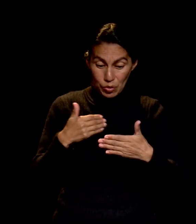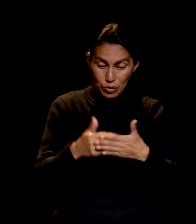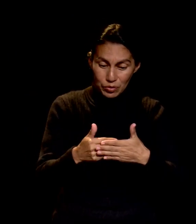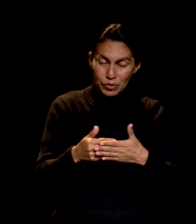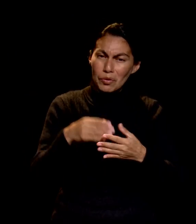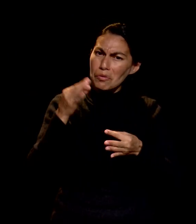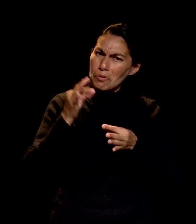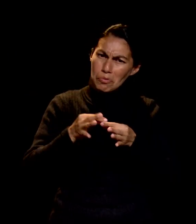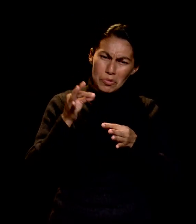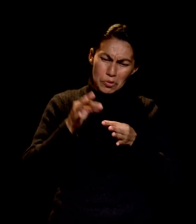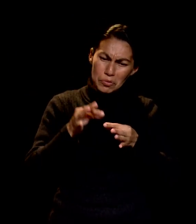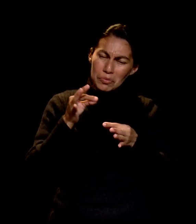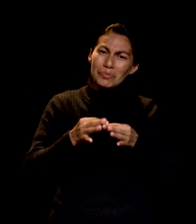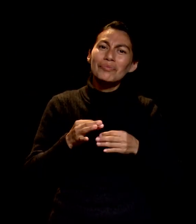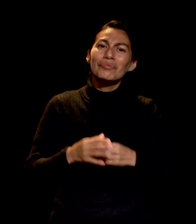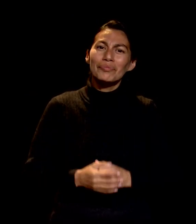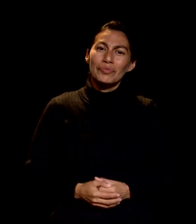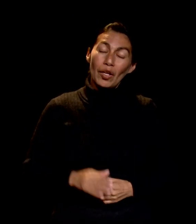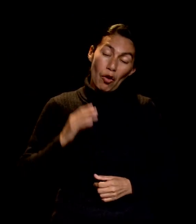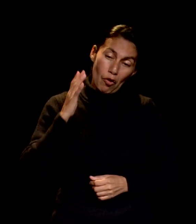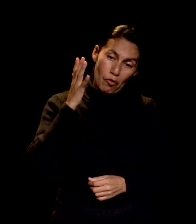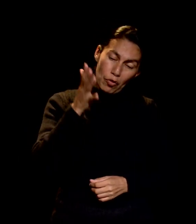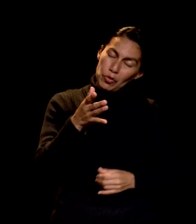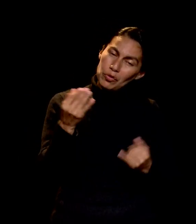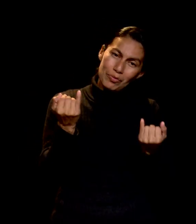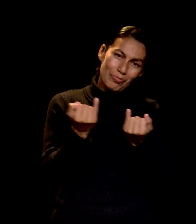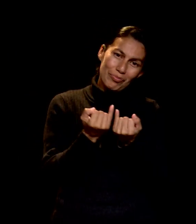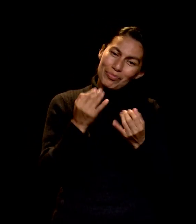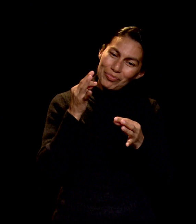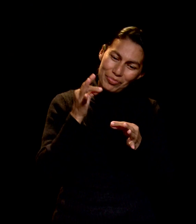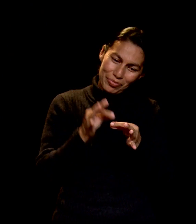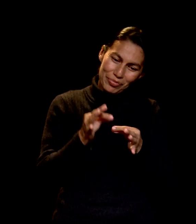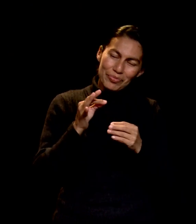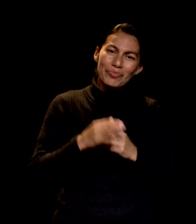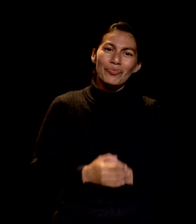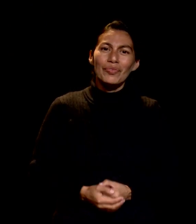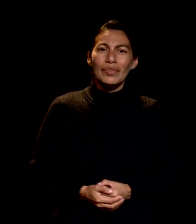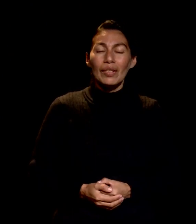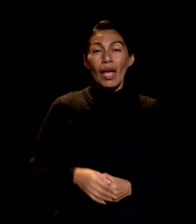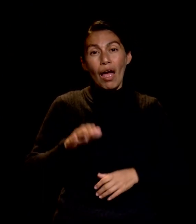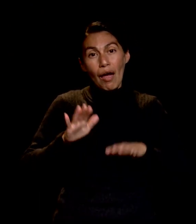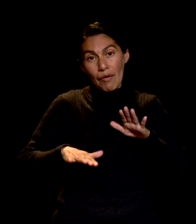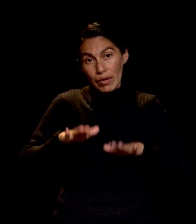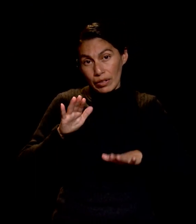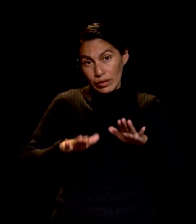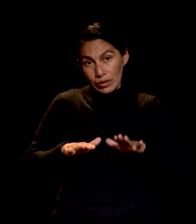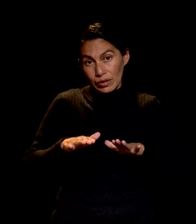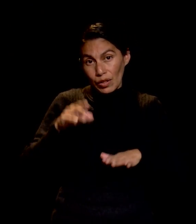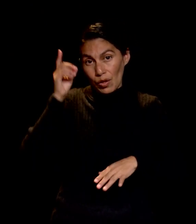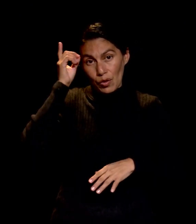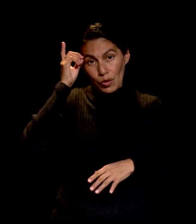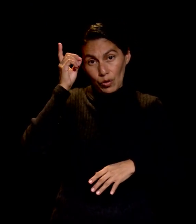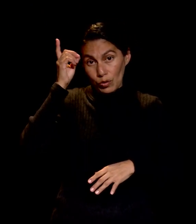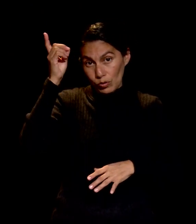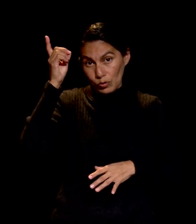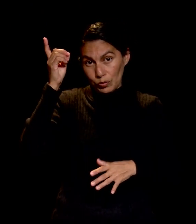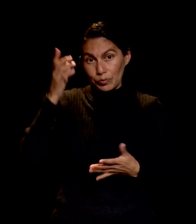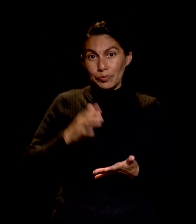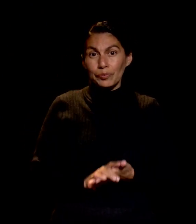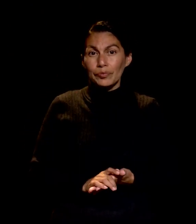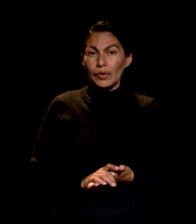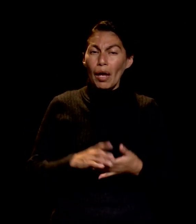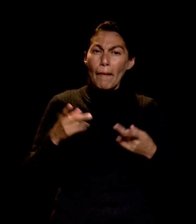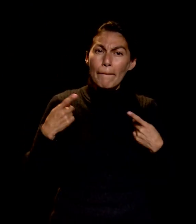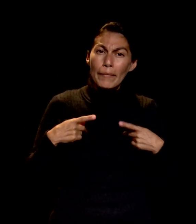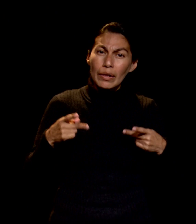cumpliéndose en el futuro. También otras veces Dios llevó a